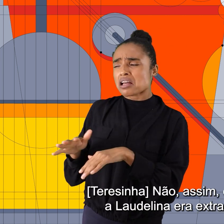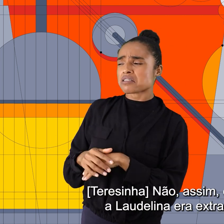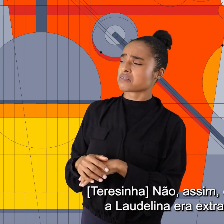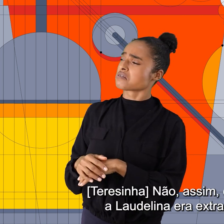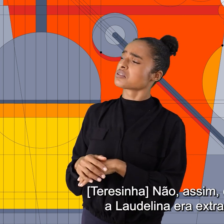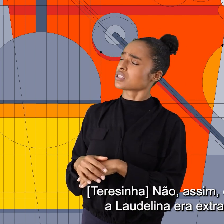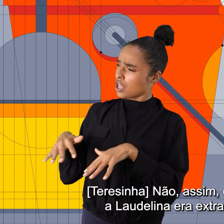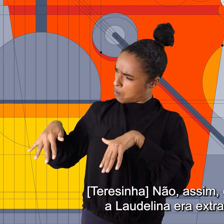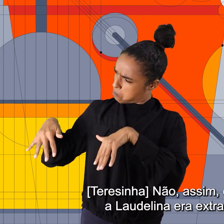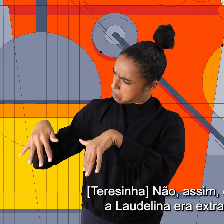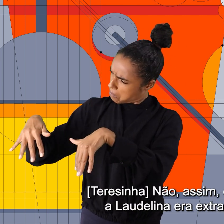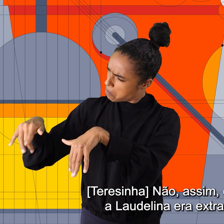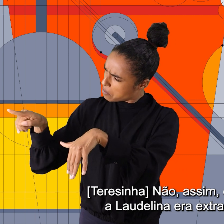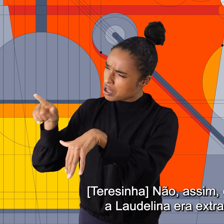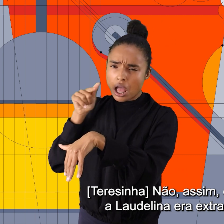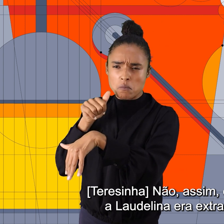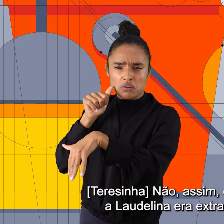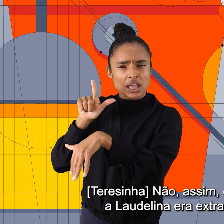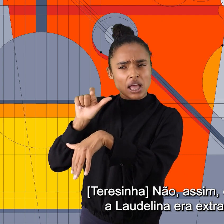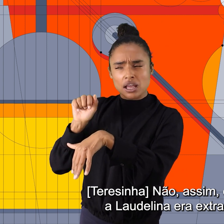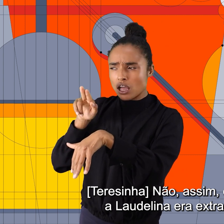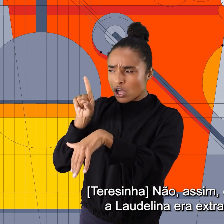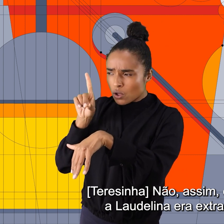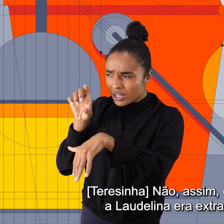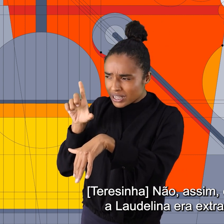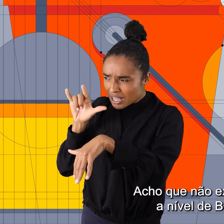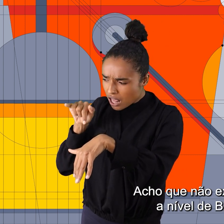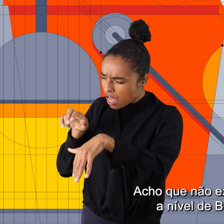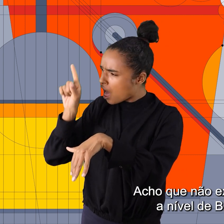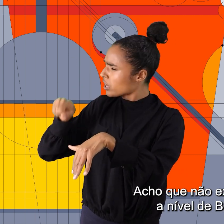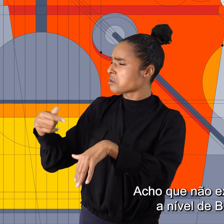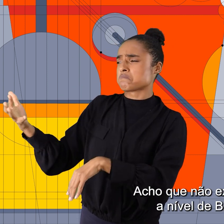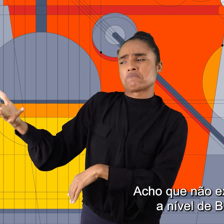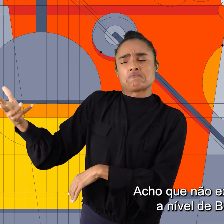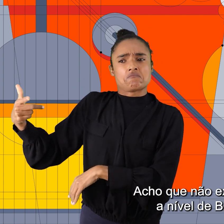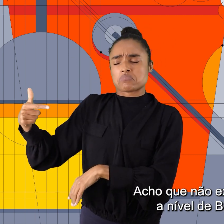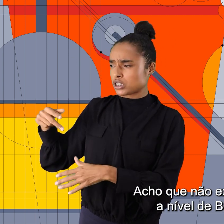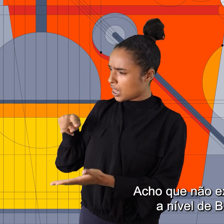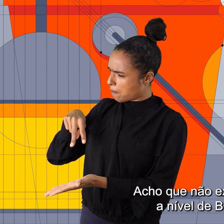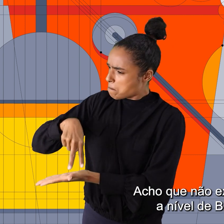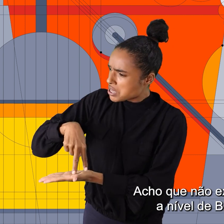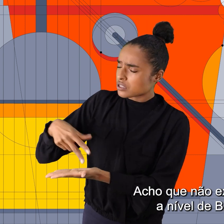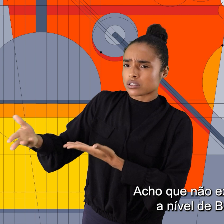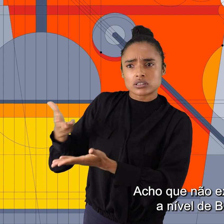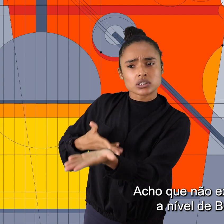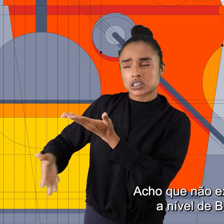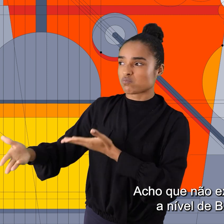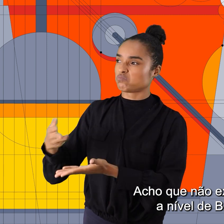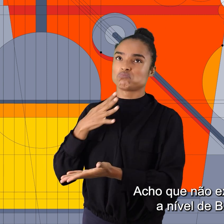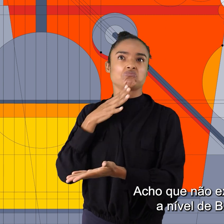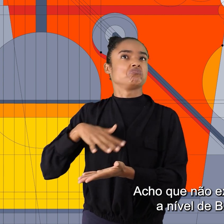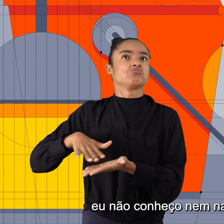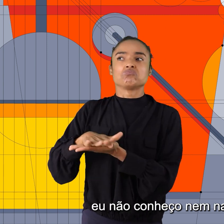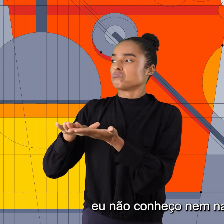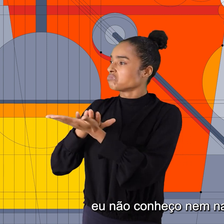Não, assim, como movimento, Laudelina era extraordinária, né? Eu acho que não existe, né, a nível